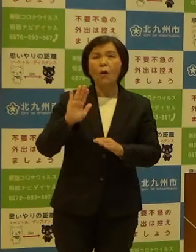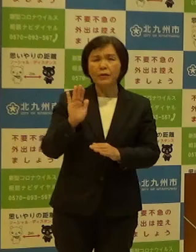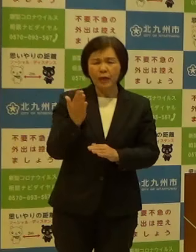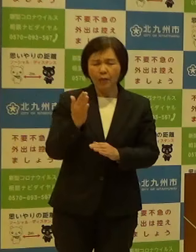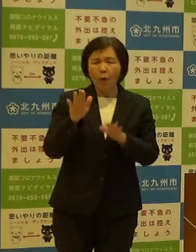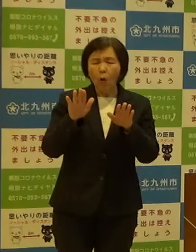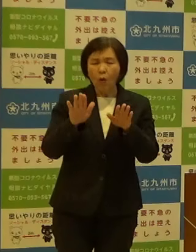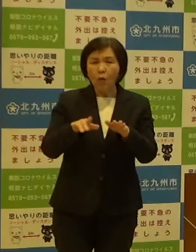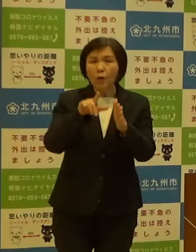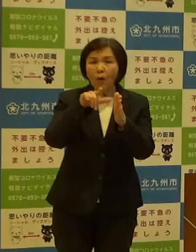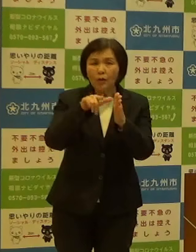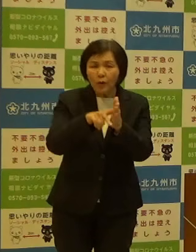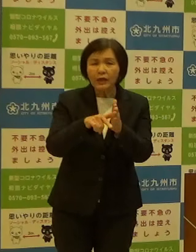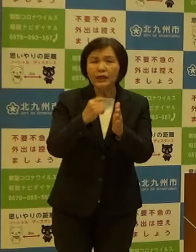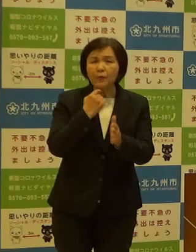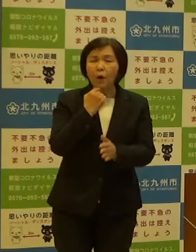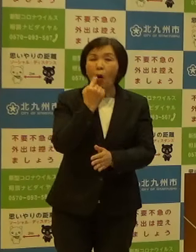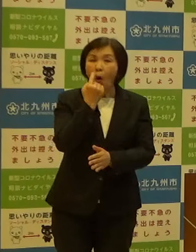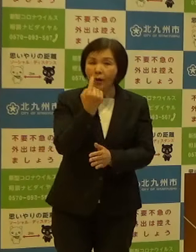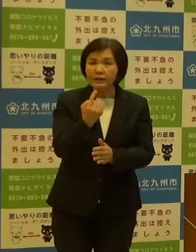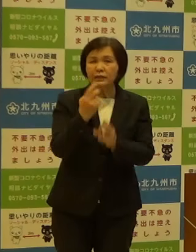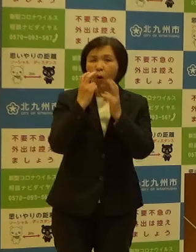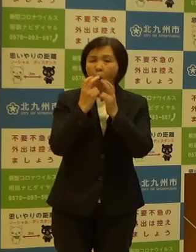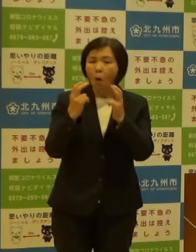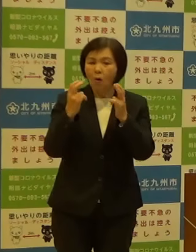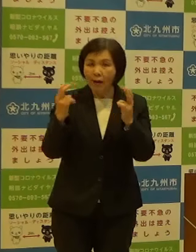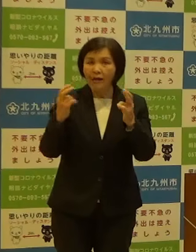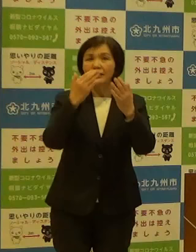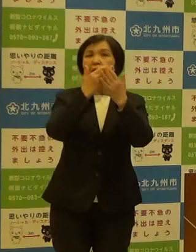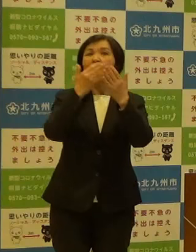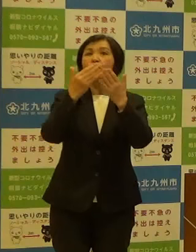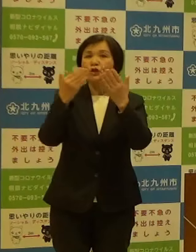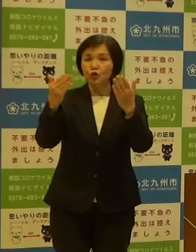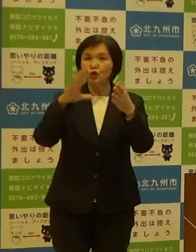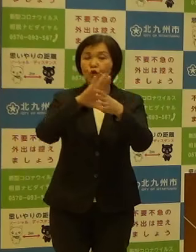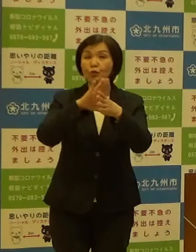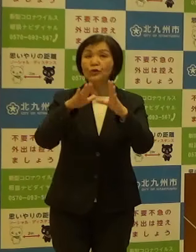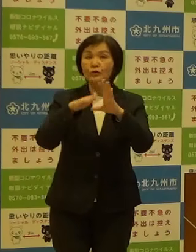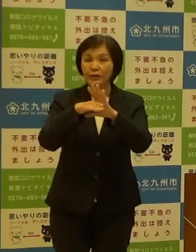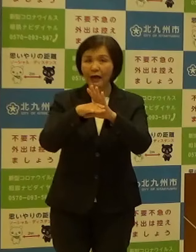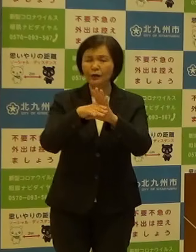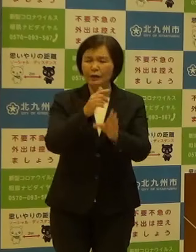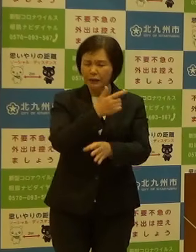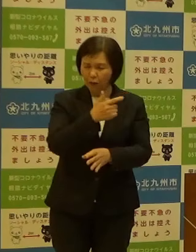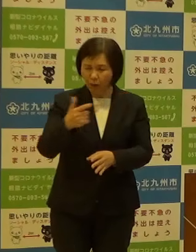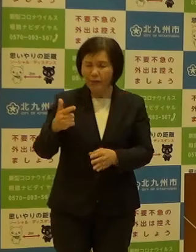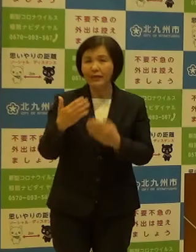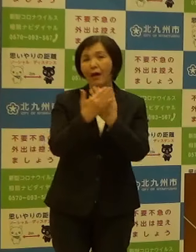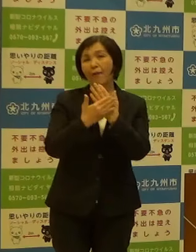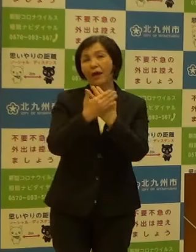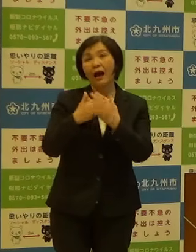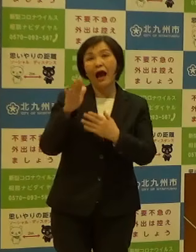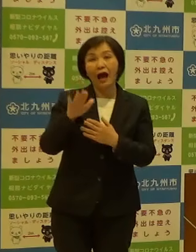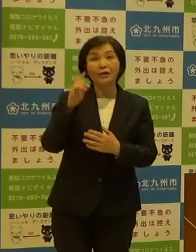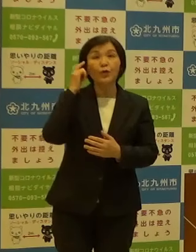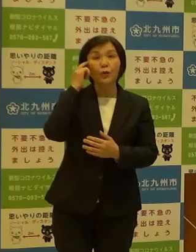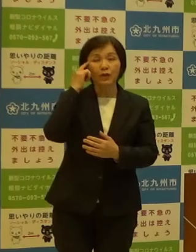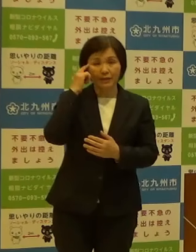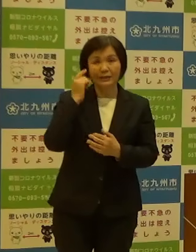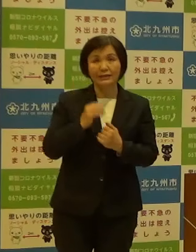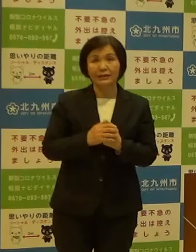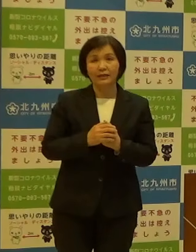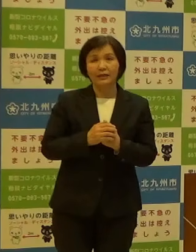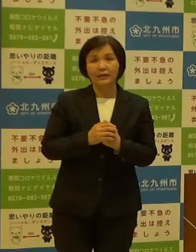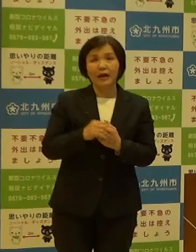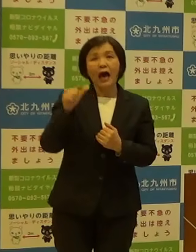もう一度音楽や美術やいろんな文学やいろんなことがあると思いますが、アーティストは極